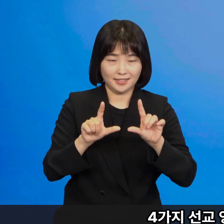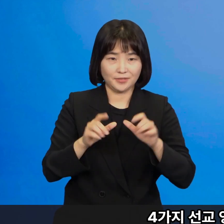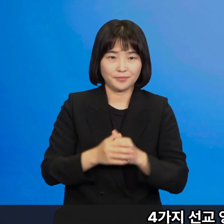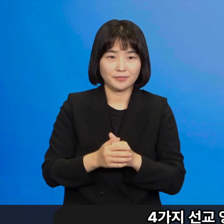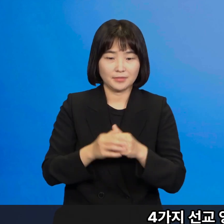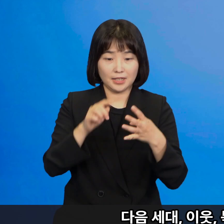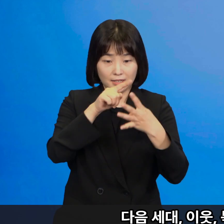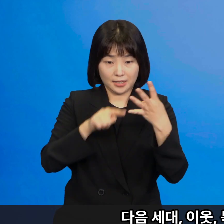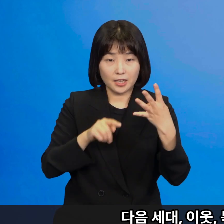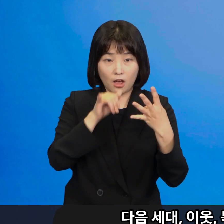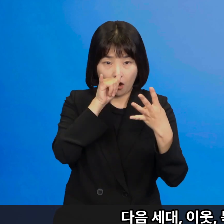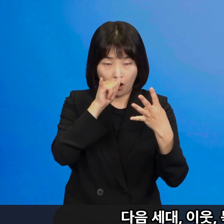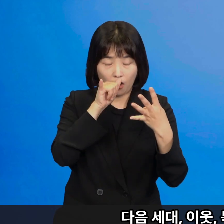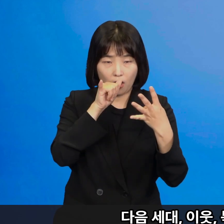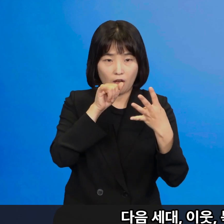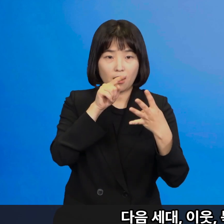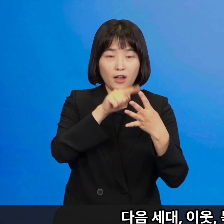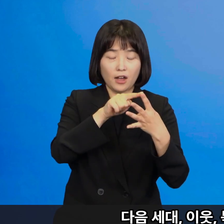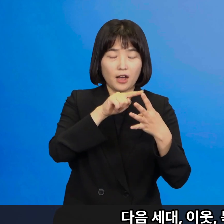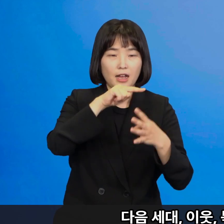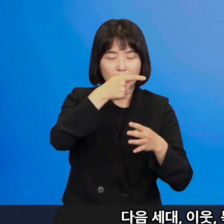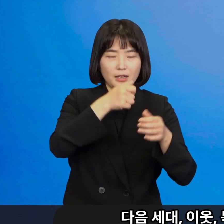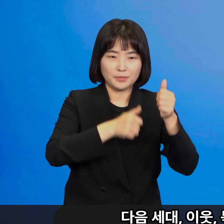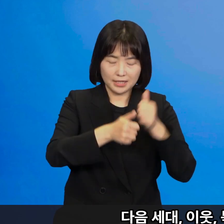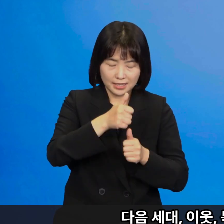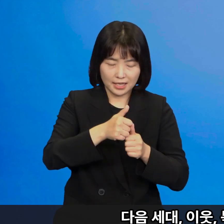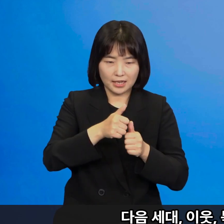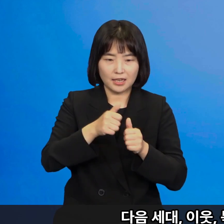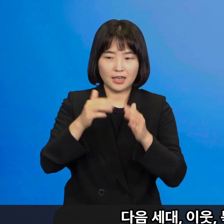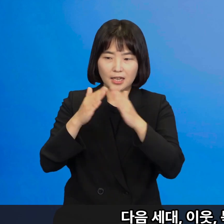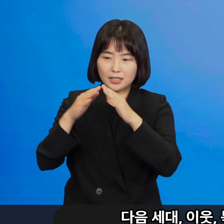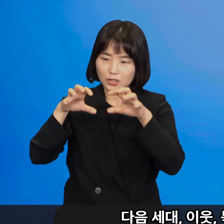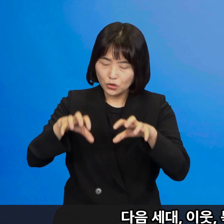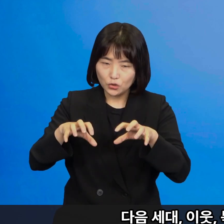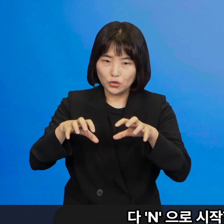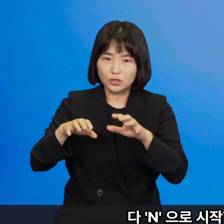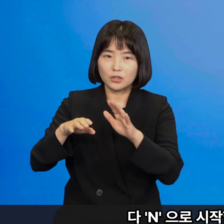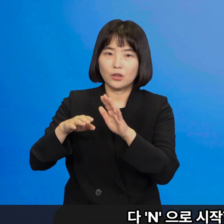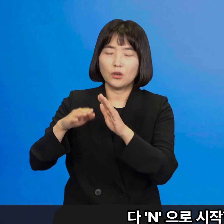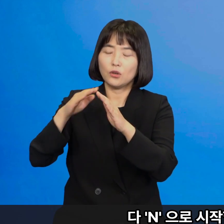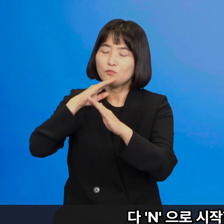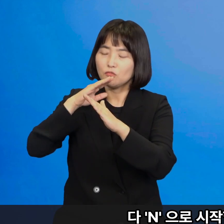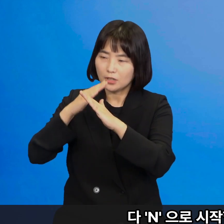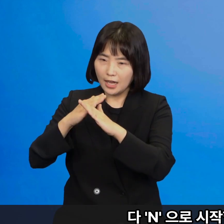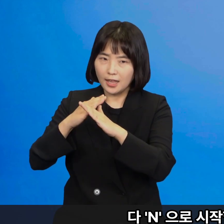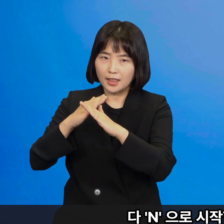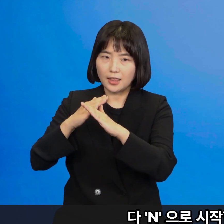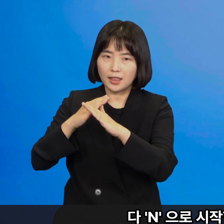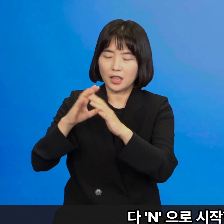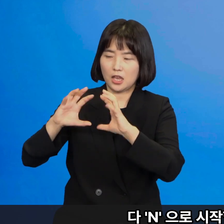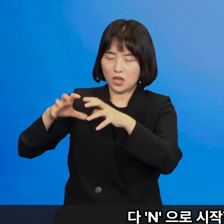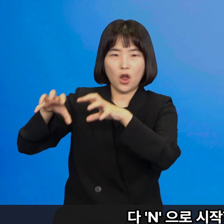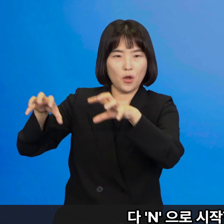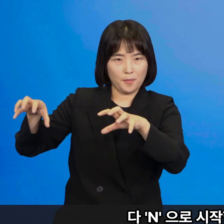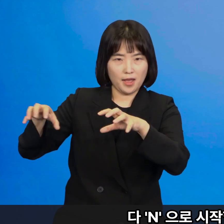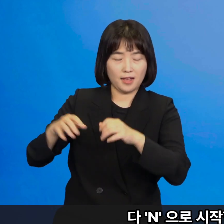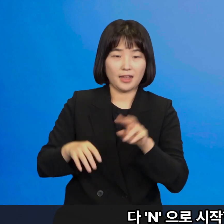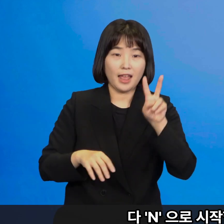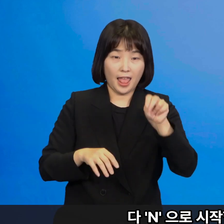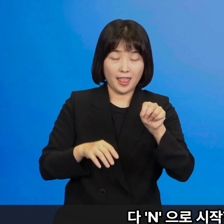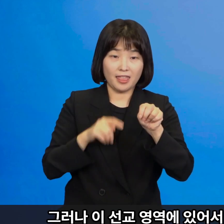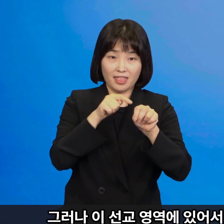있습니다. 다음 세대, 이웃, 북한, 그 다음에 열방, 다 N으로 시작합니다. 다